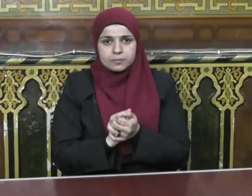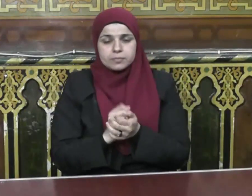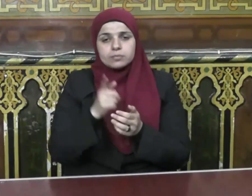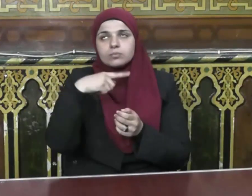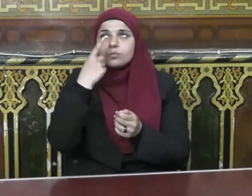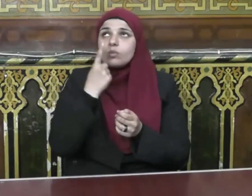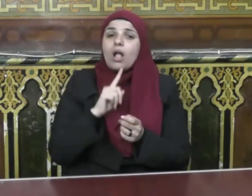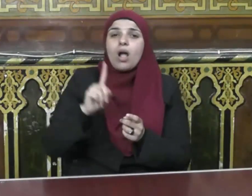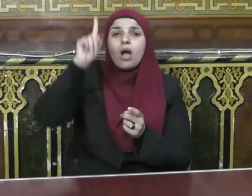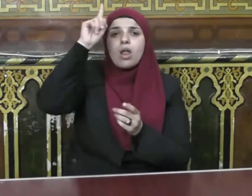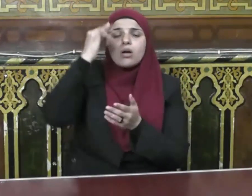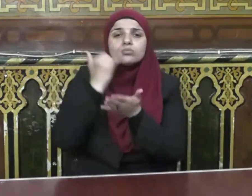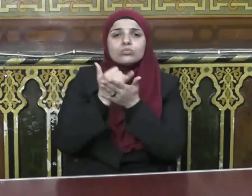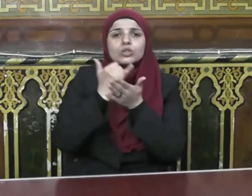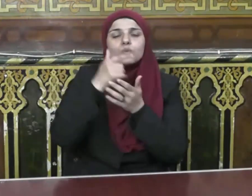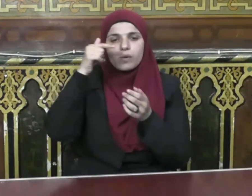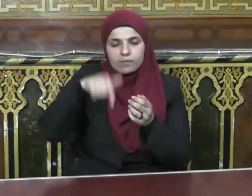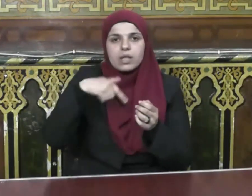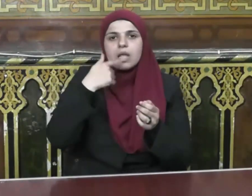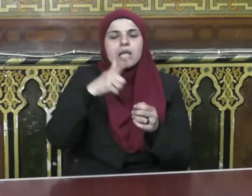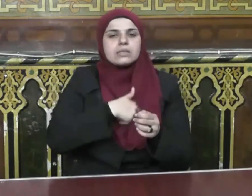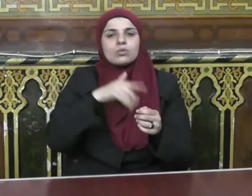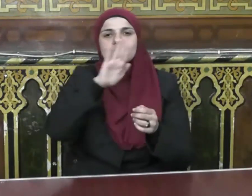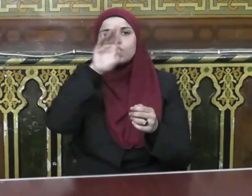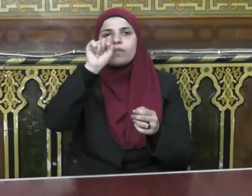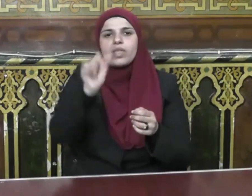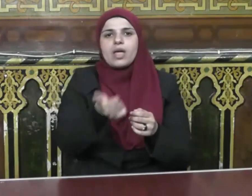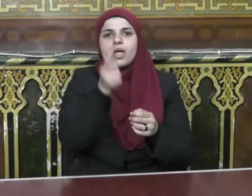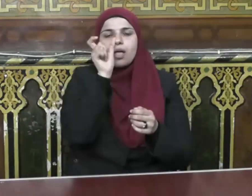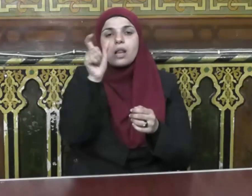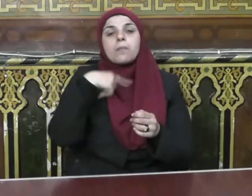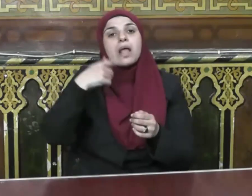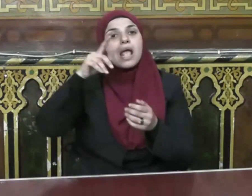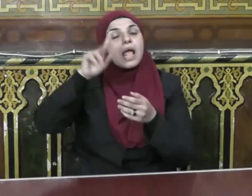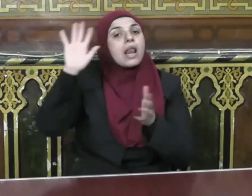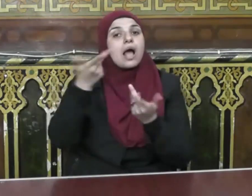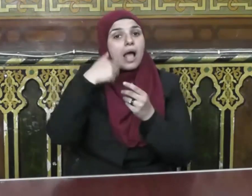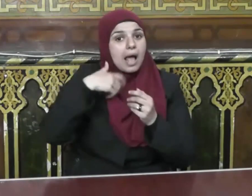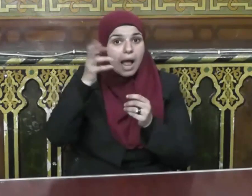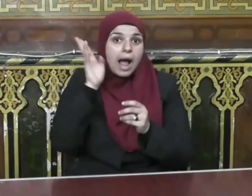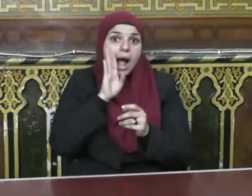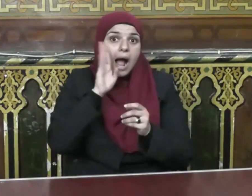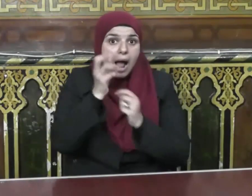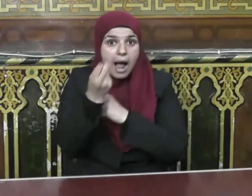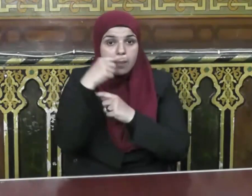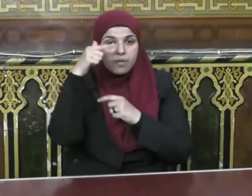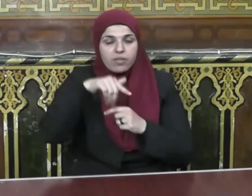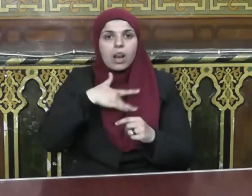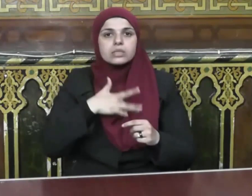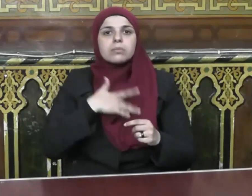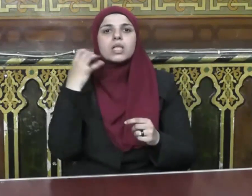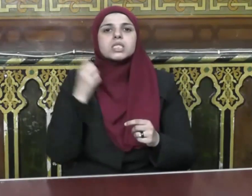ولله در سفيان الثوري حيث قال: إنما العلم عندنا الرخصة من الثقة، أما